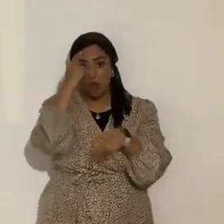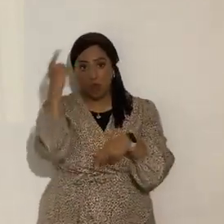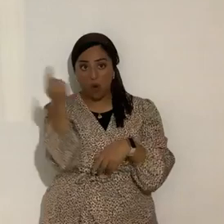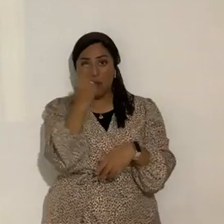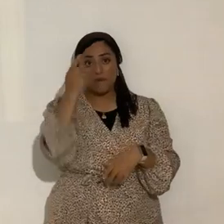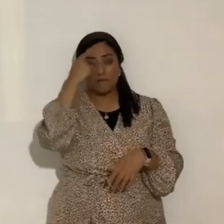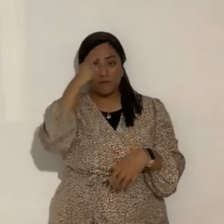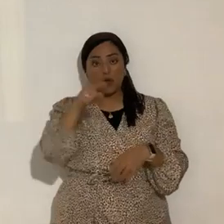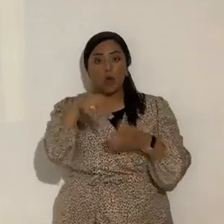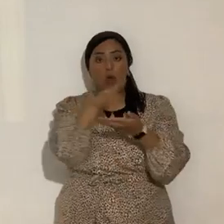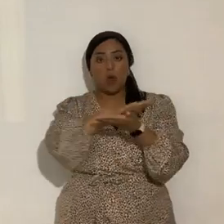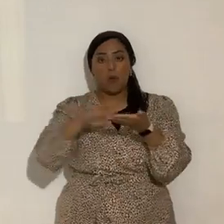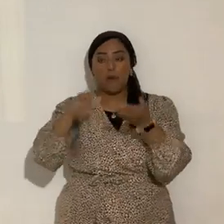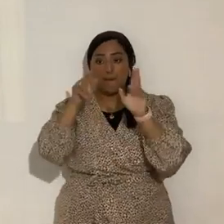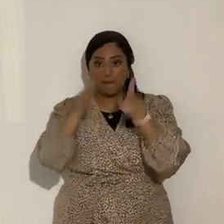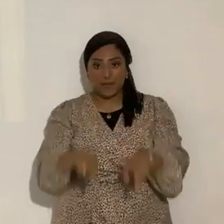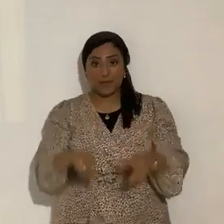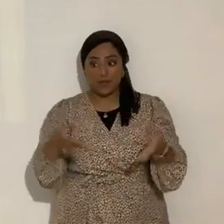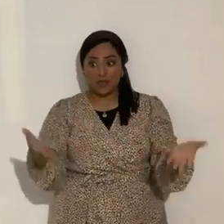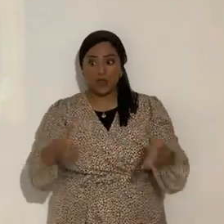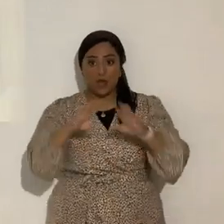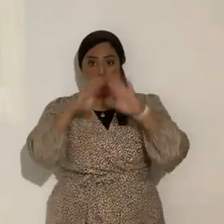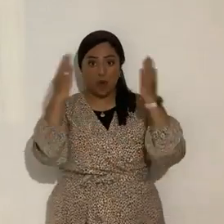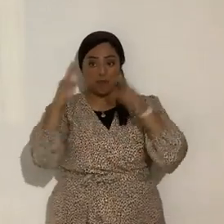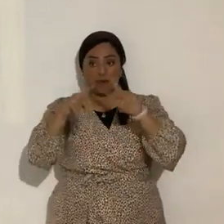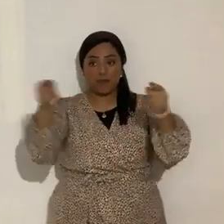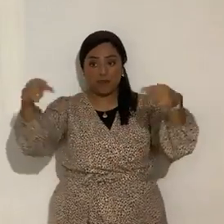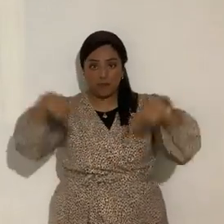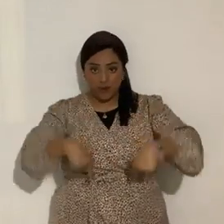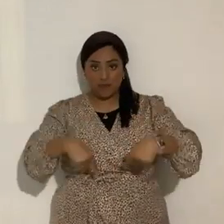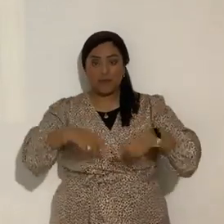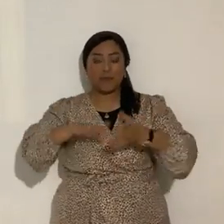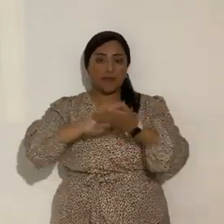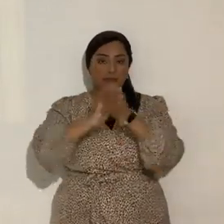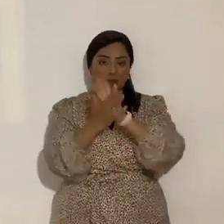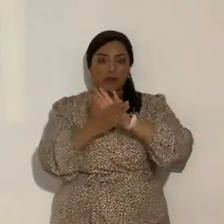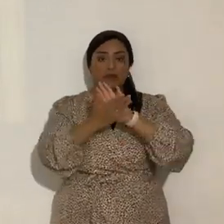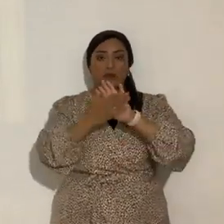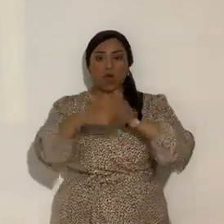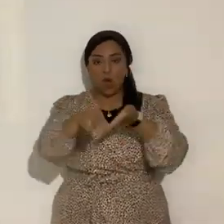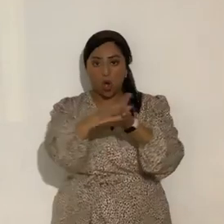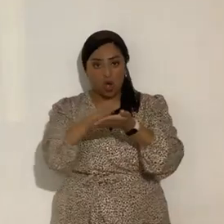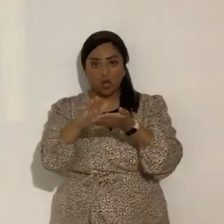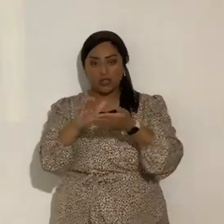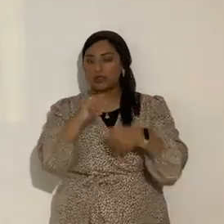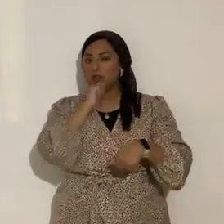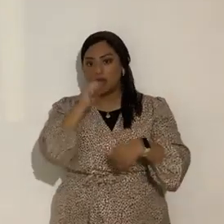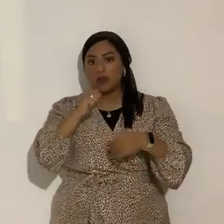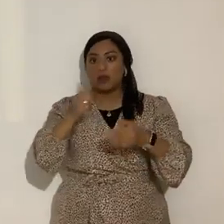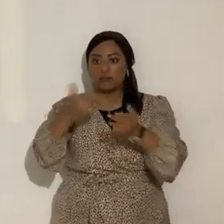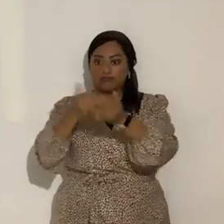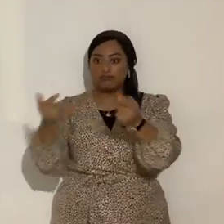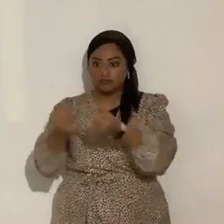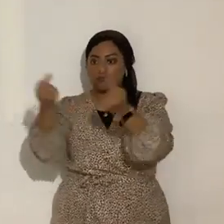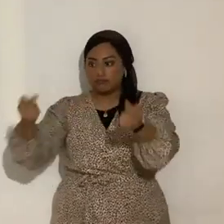santos. Se abrió para que la gente venga y se vuelva santa, no siga pecadora.